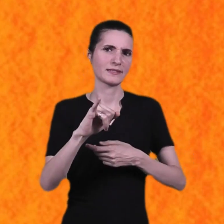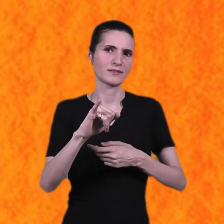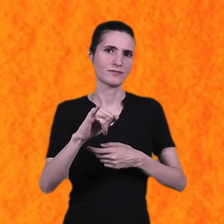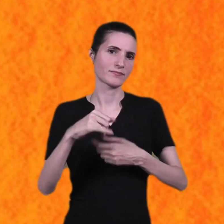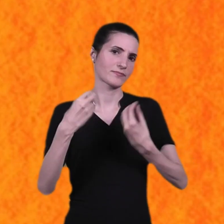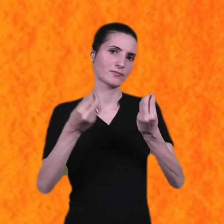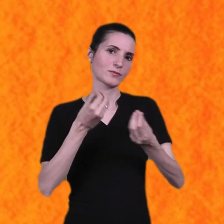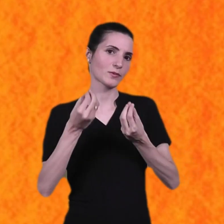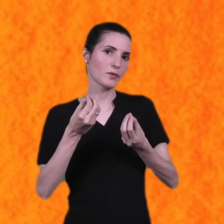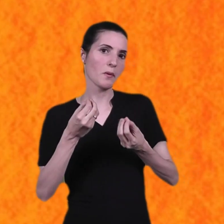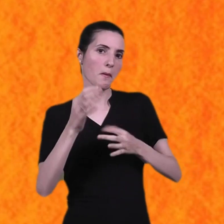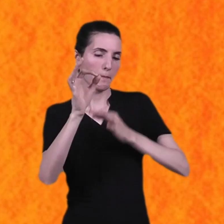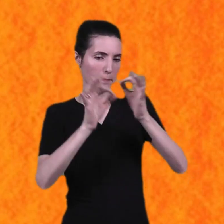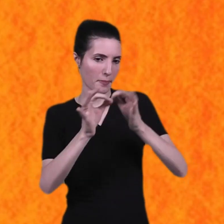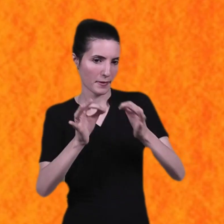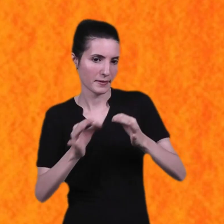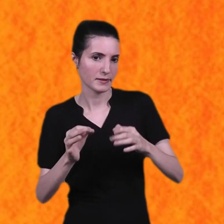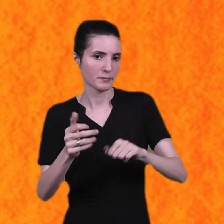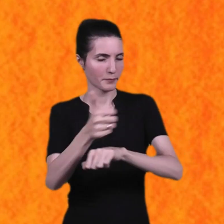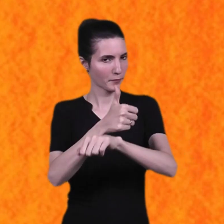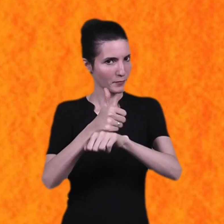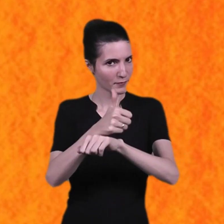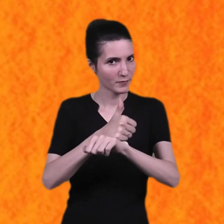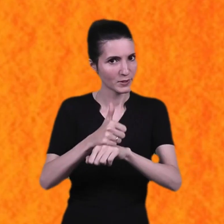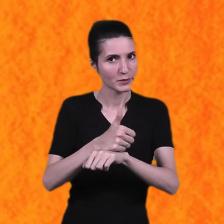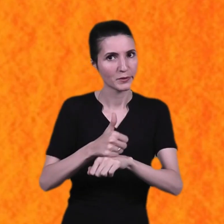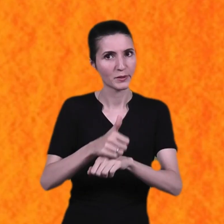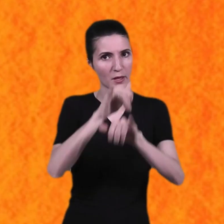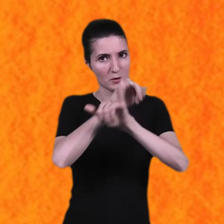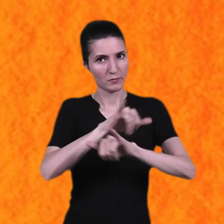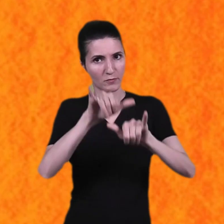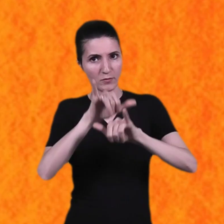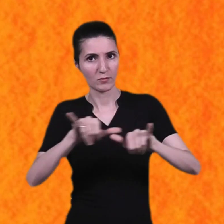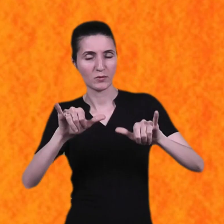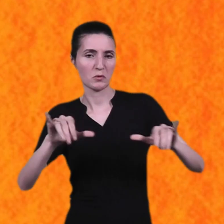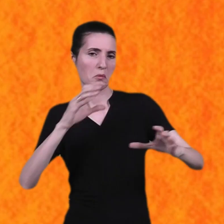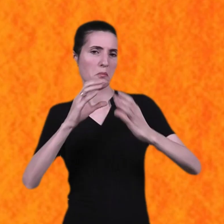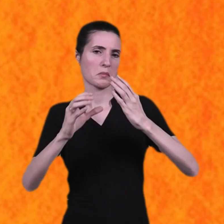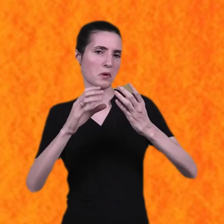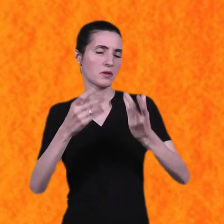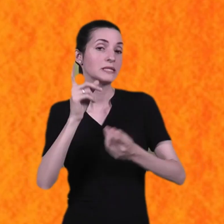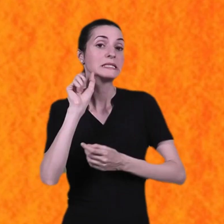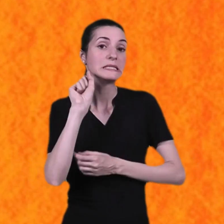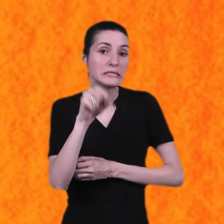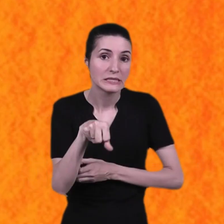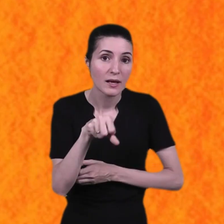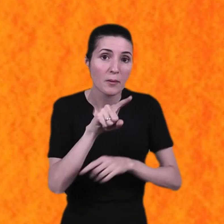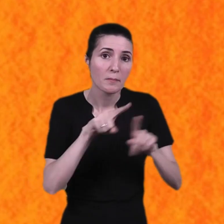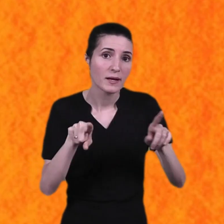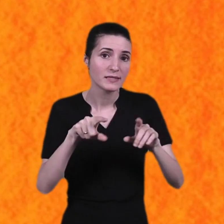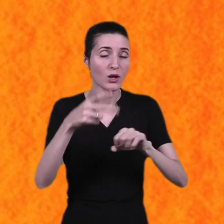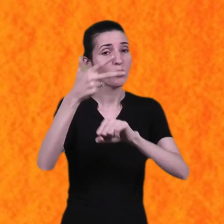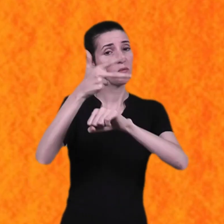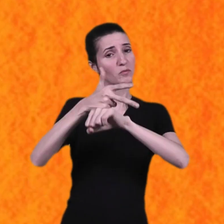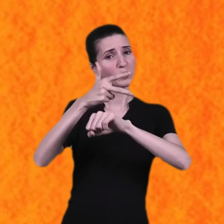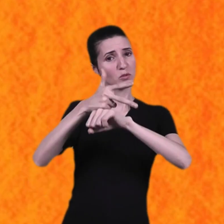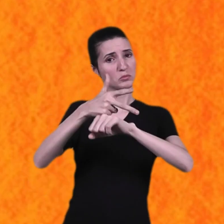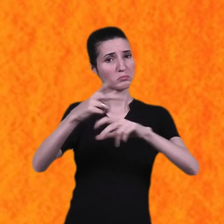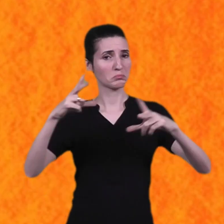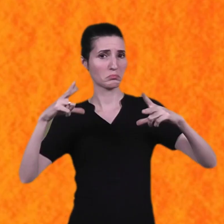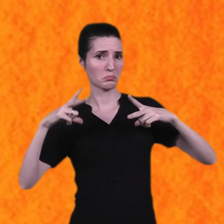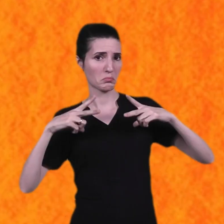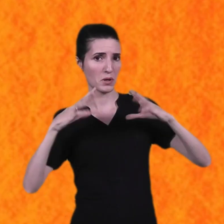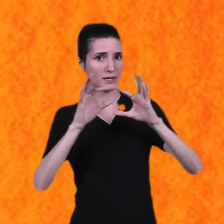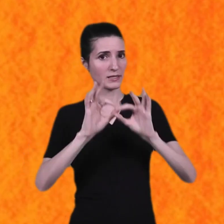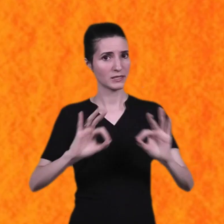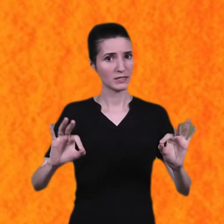for um material, né, realmente que vai ser mais divulgado, sim. Mas se você vai fazer um vídeo e você